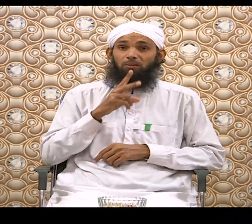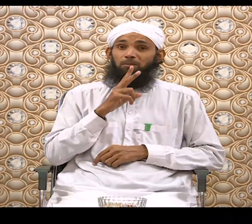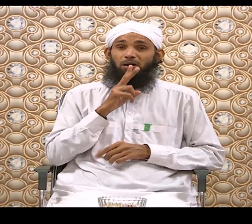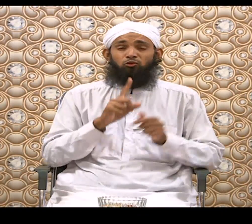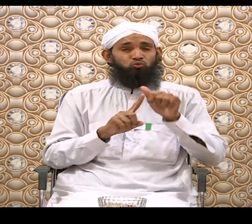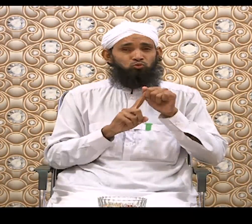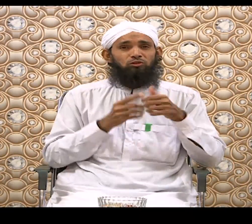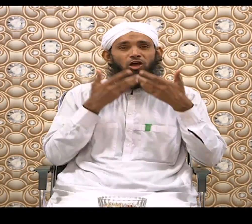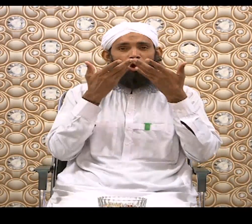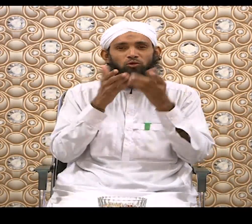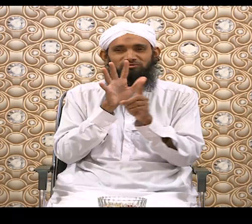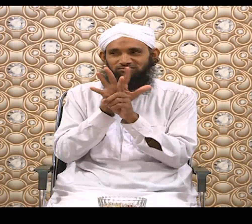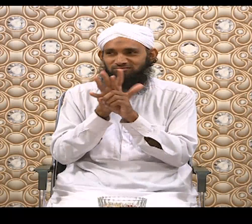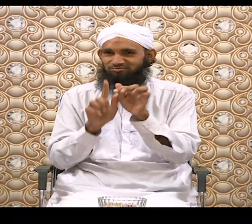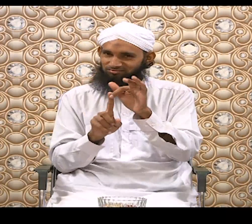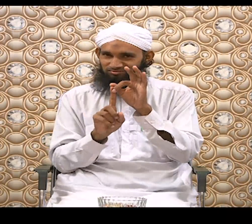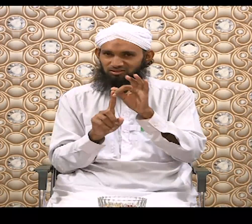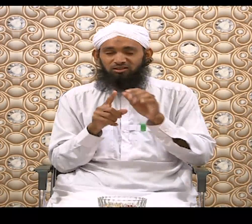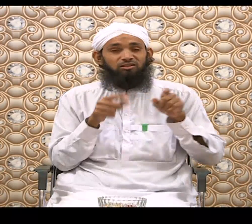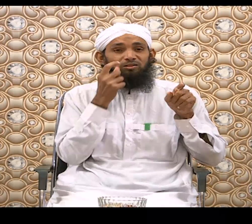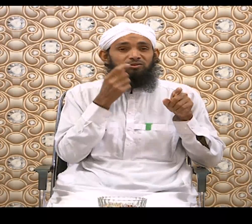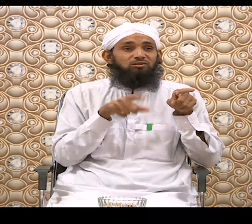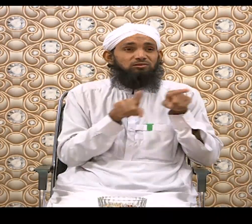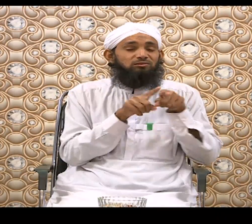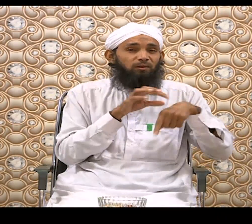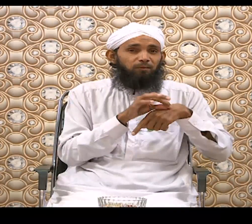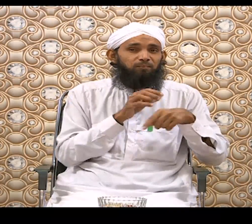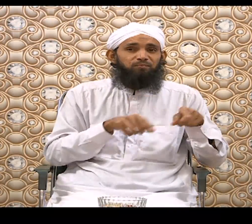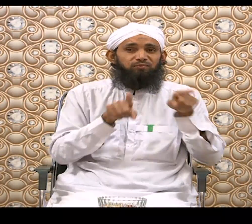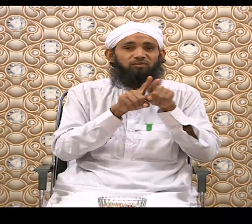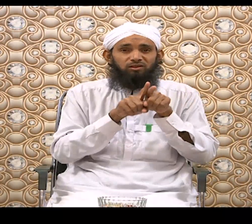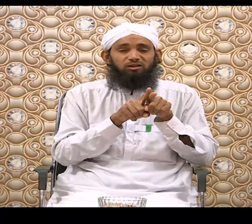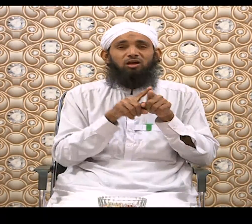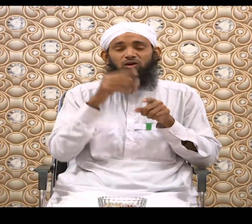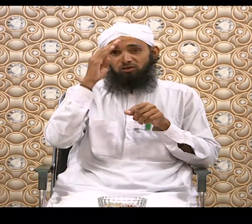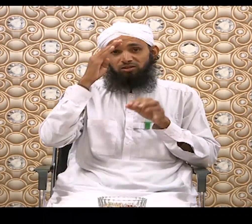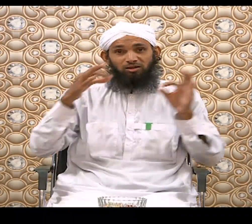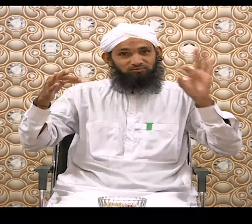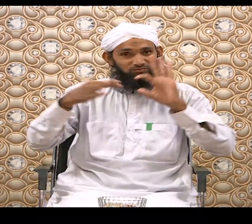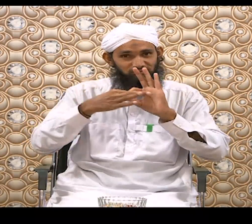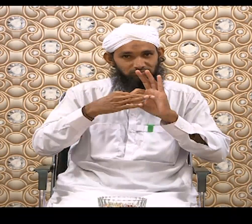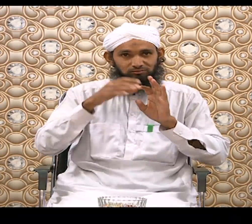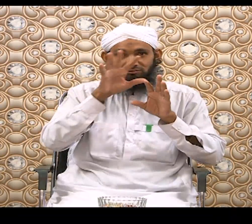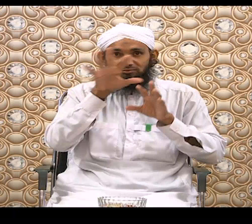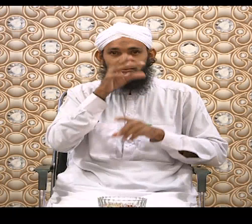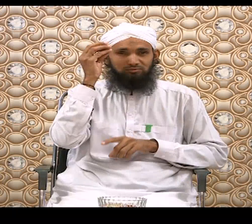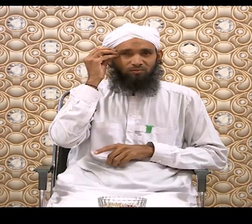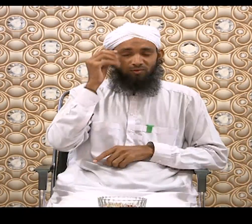امور کے متعلق وسیعت کروں کہ لوگوں کے ساتھ معاملات کرنے اہل علم کے مراتب پہچاننے نفس کی